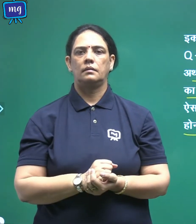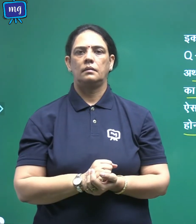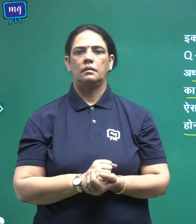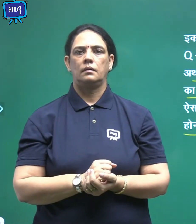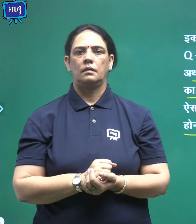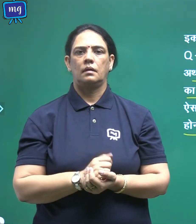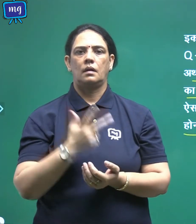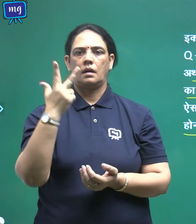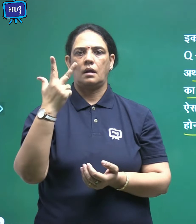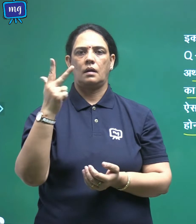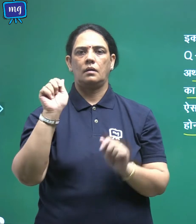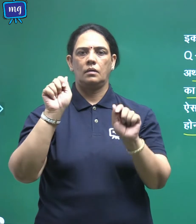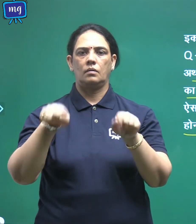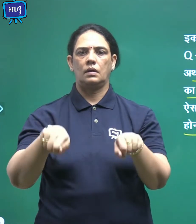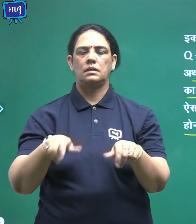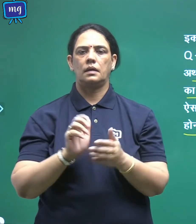8 होना चाहिए।